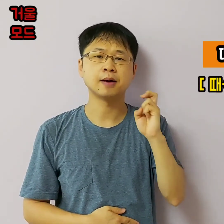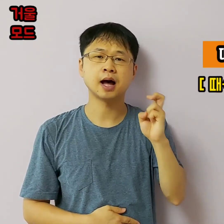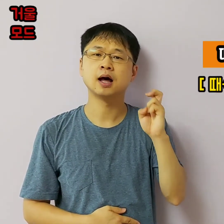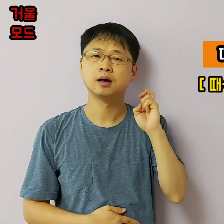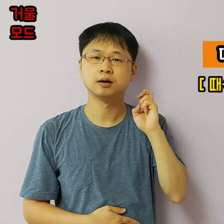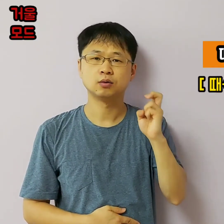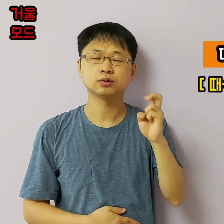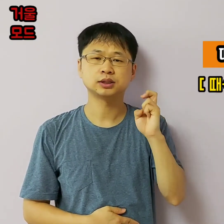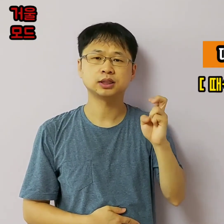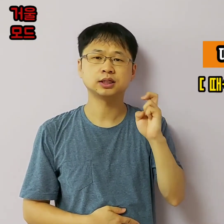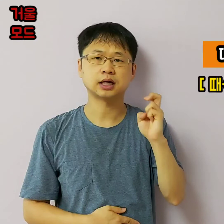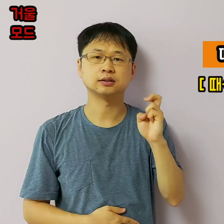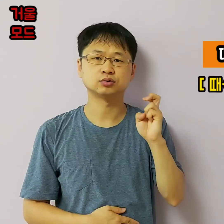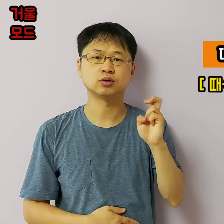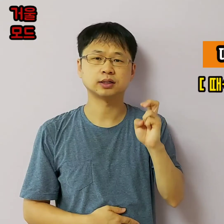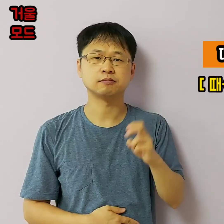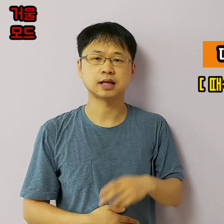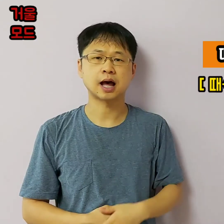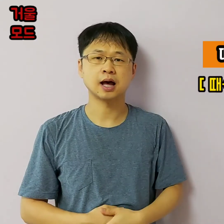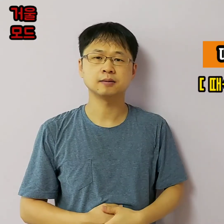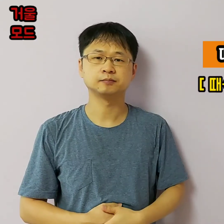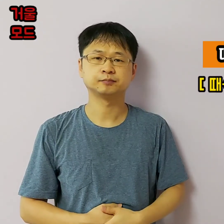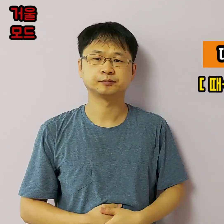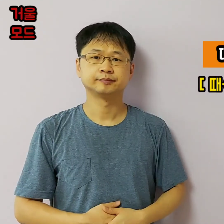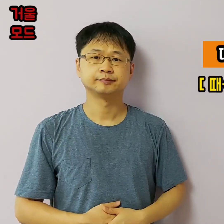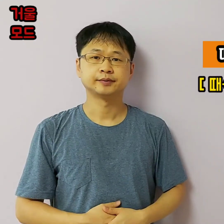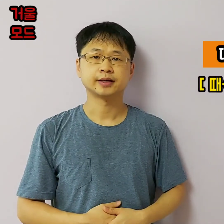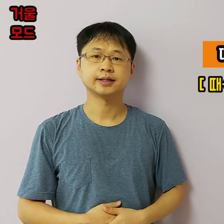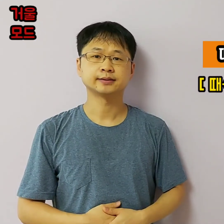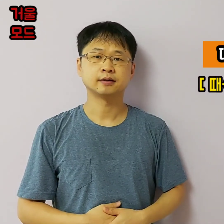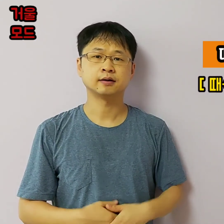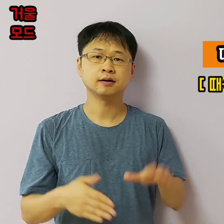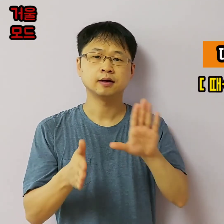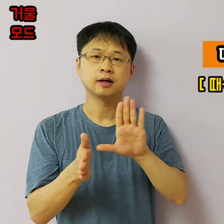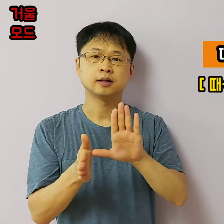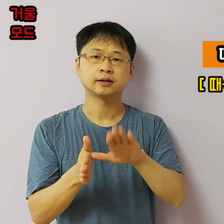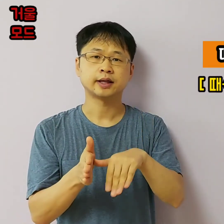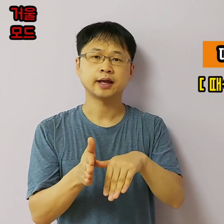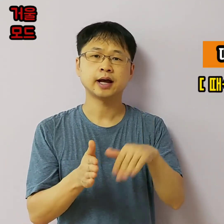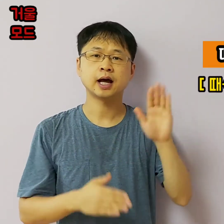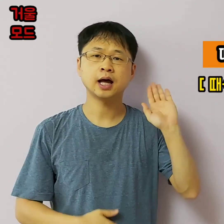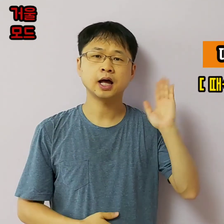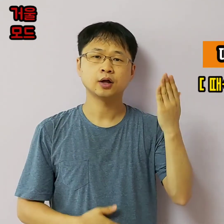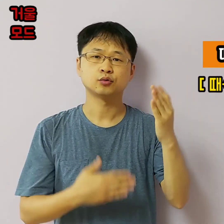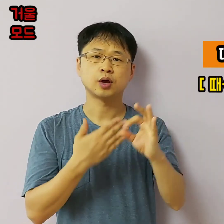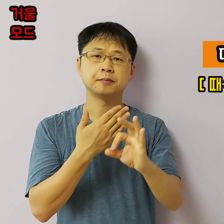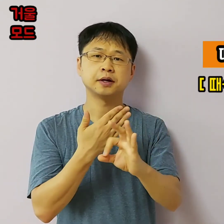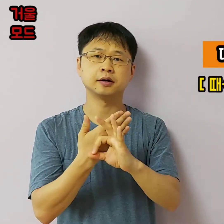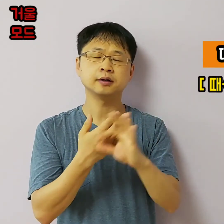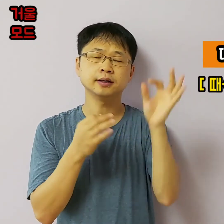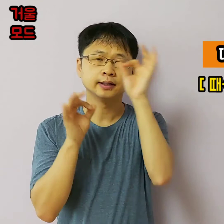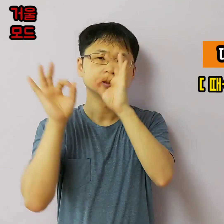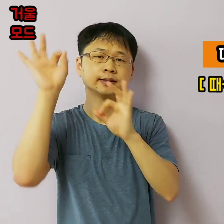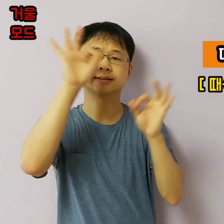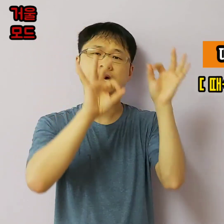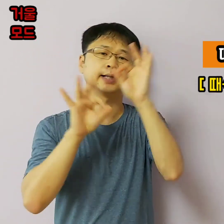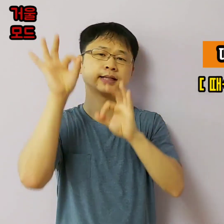아마 혹시라는 수어가 됩니다. 네, 그래서 때가 되면